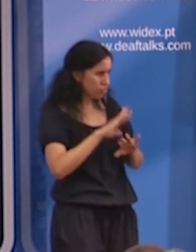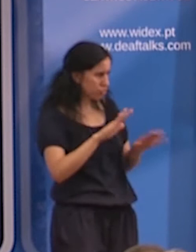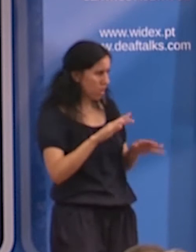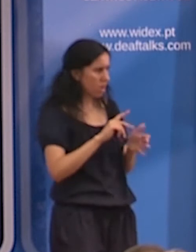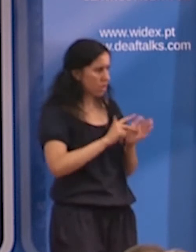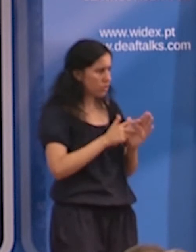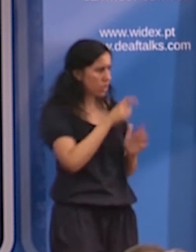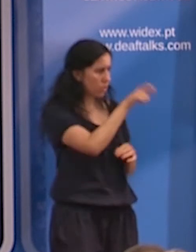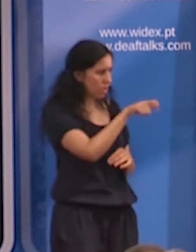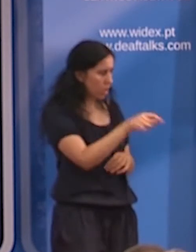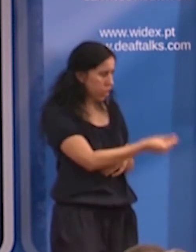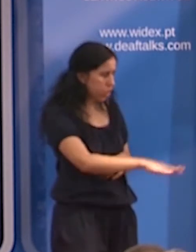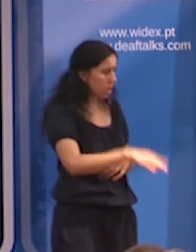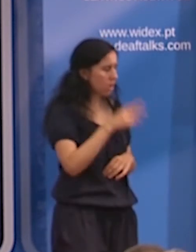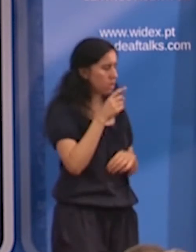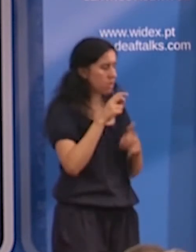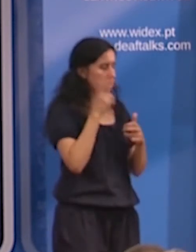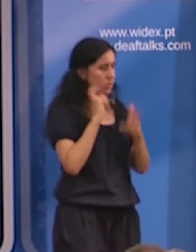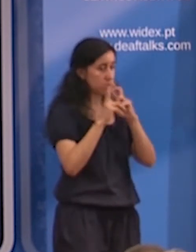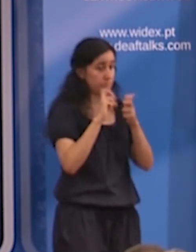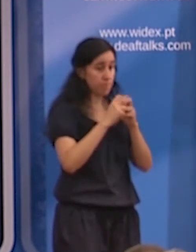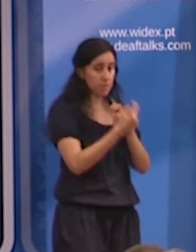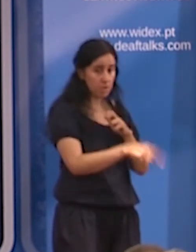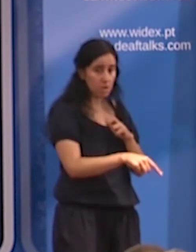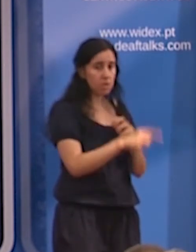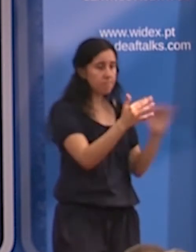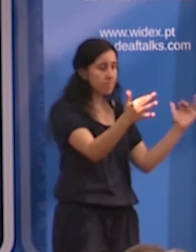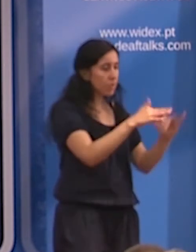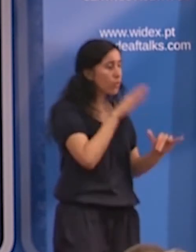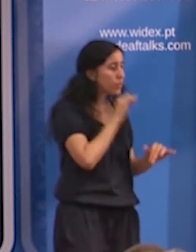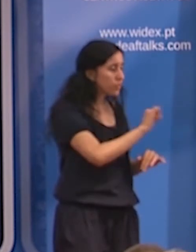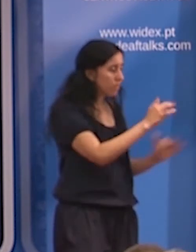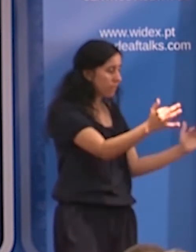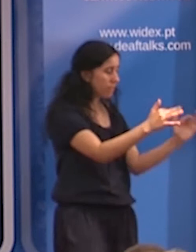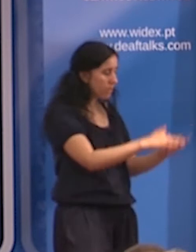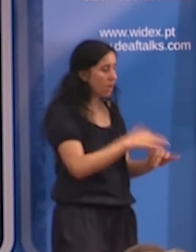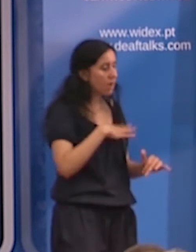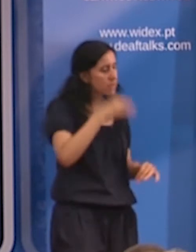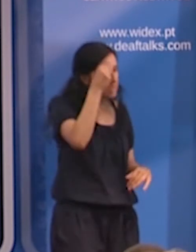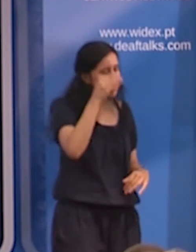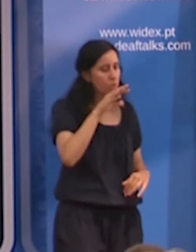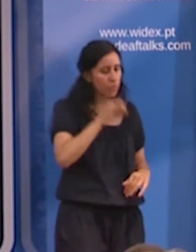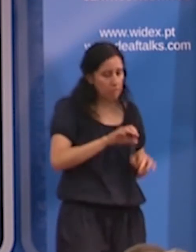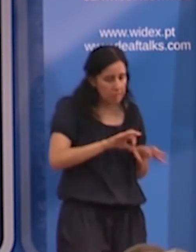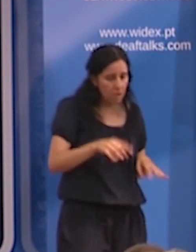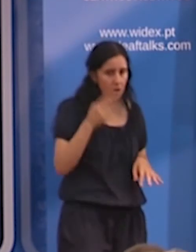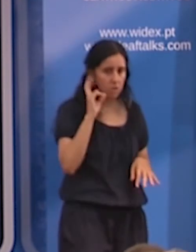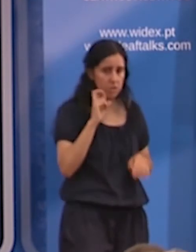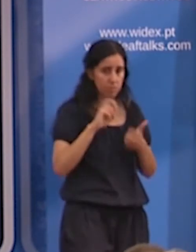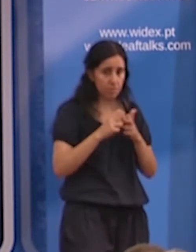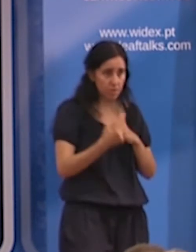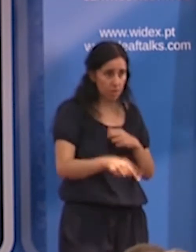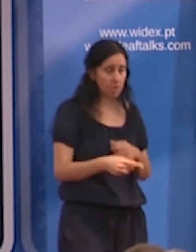com problemas de audição e que, na realidade, vêm também com os seus filhos porque gostavam de saber se os seus filhos também têm problemas de audição.